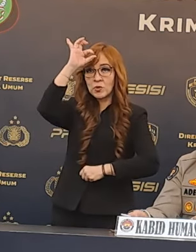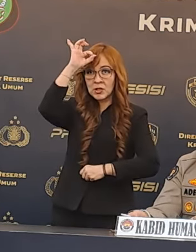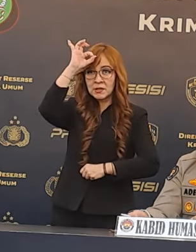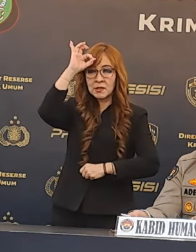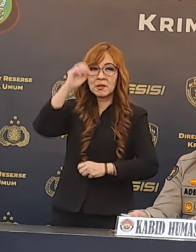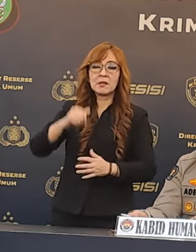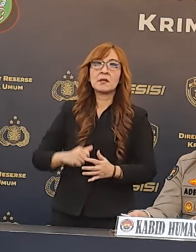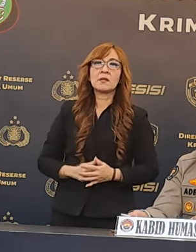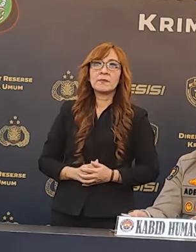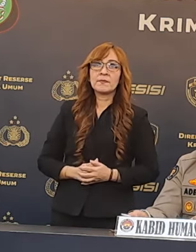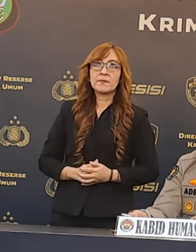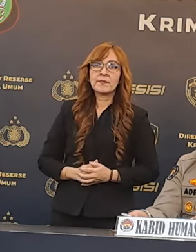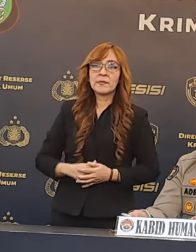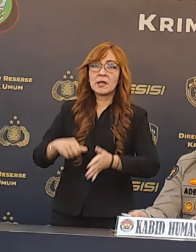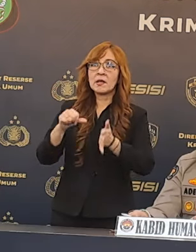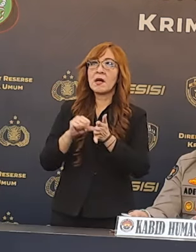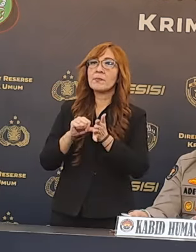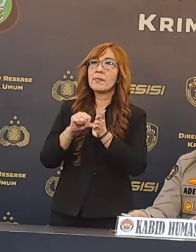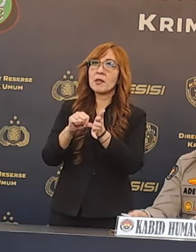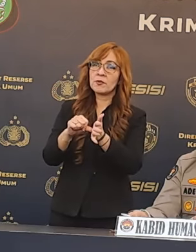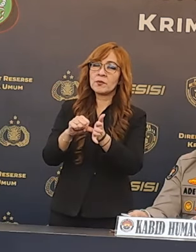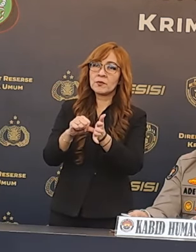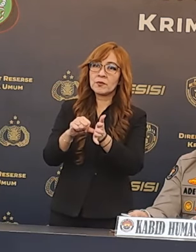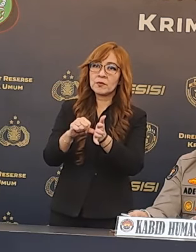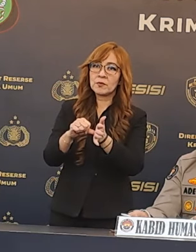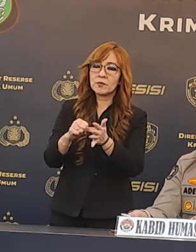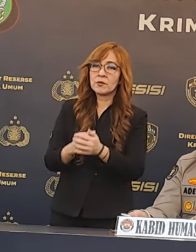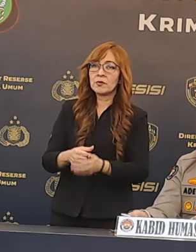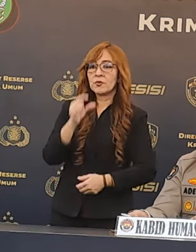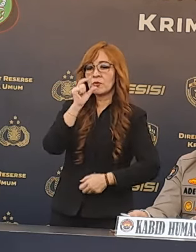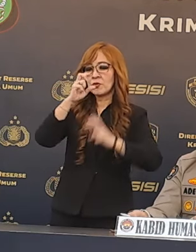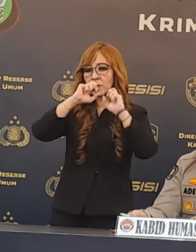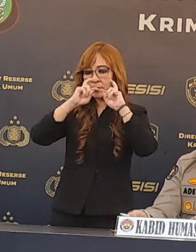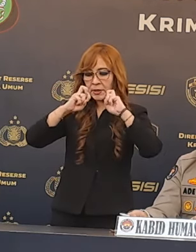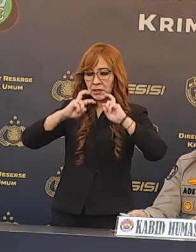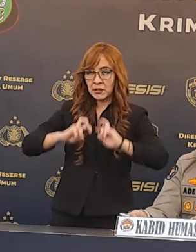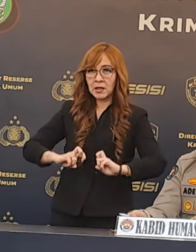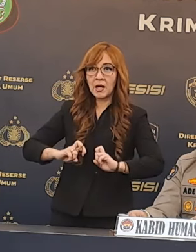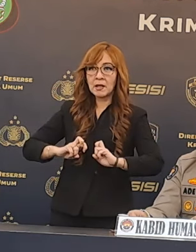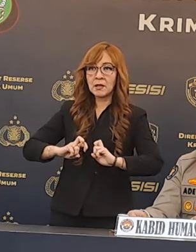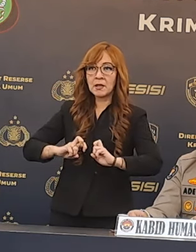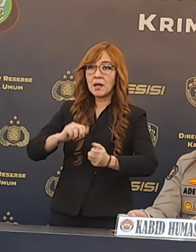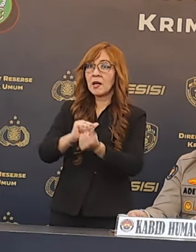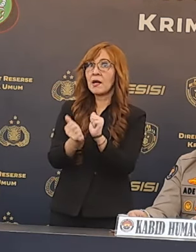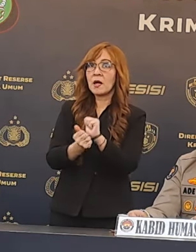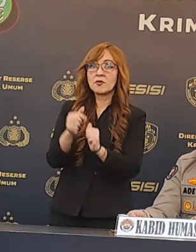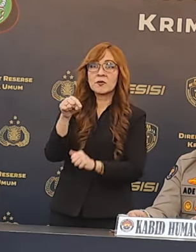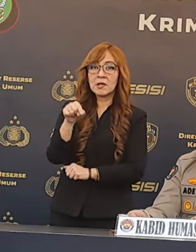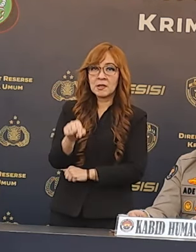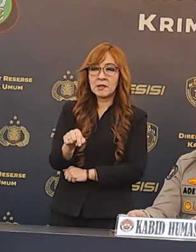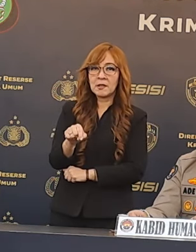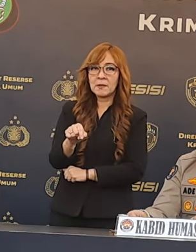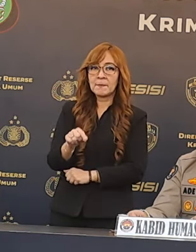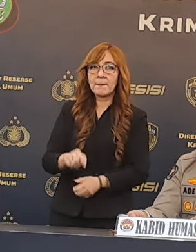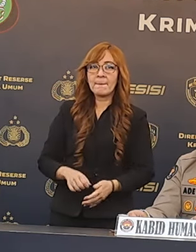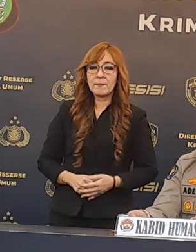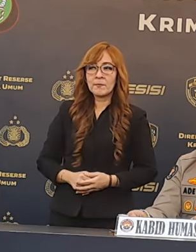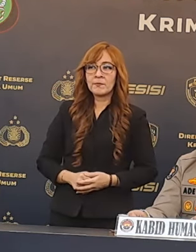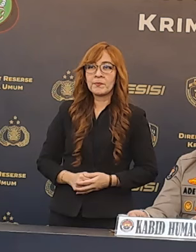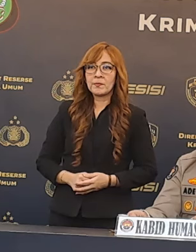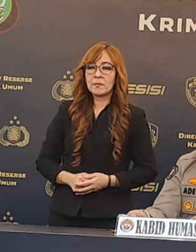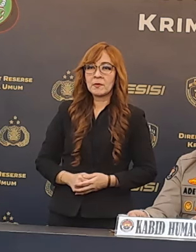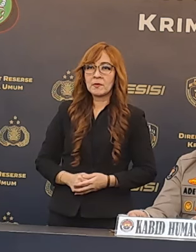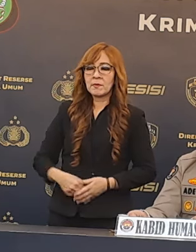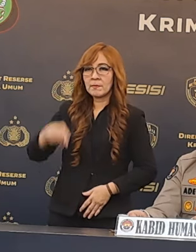Polri yang juga membantu dalam proses penyidikan kasus ini, Pak